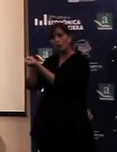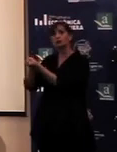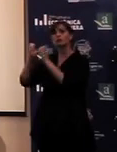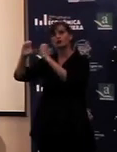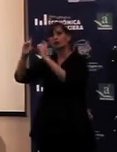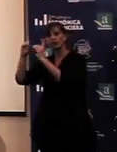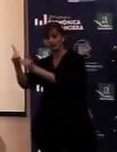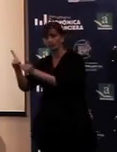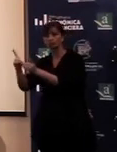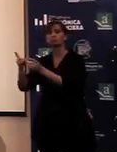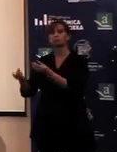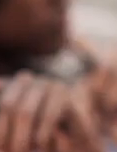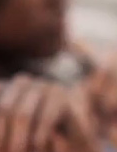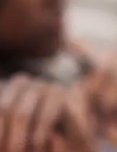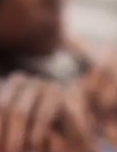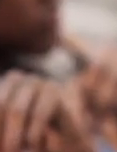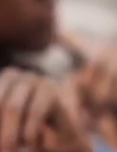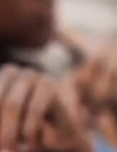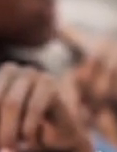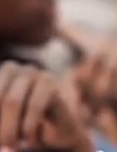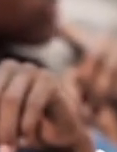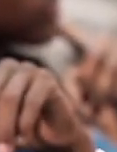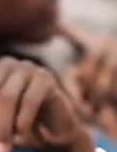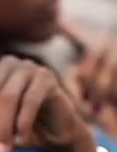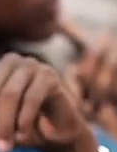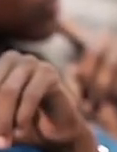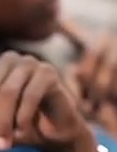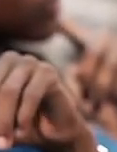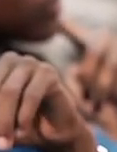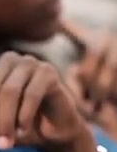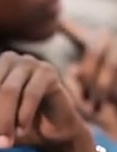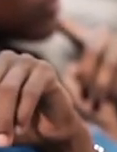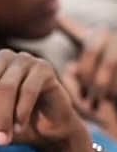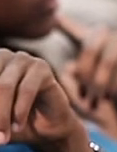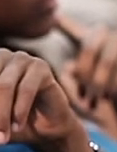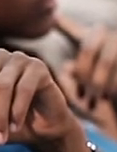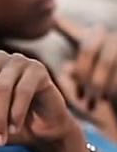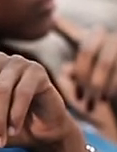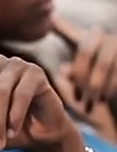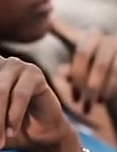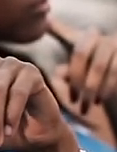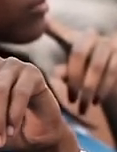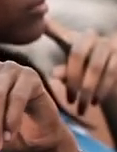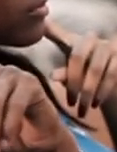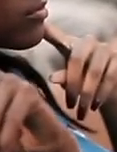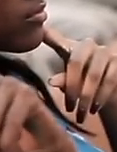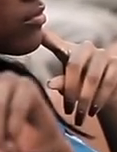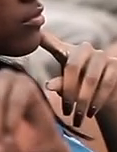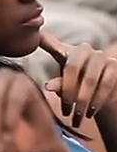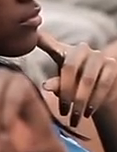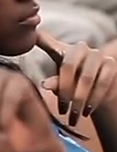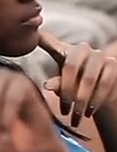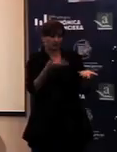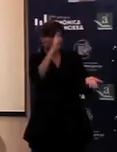aquí tenemos la presencia de una de ellas. Y nos dice, necesitamos en el